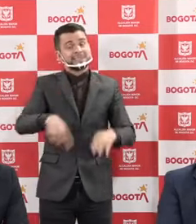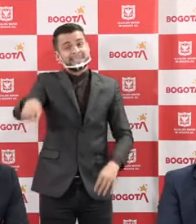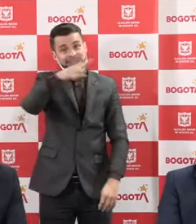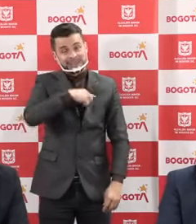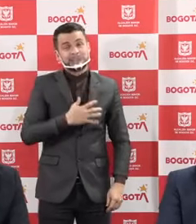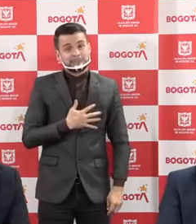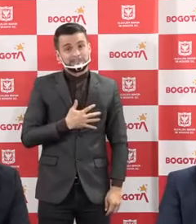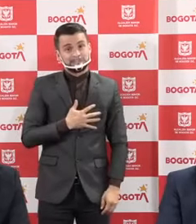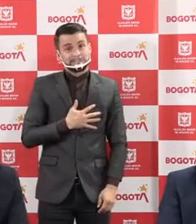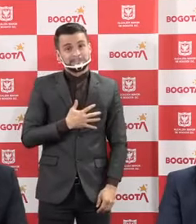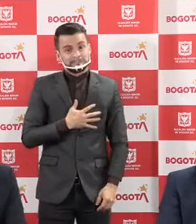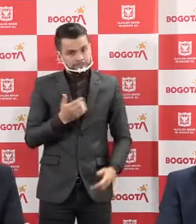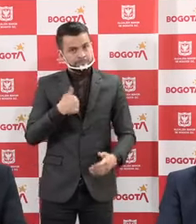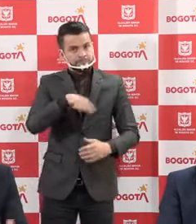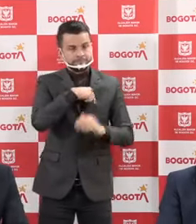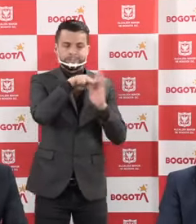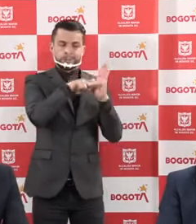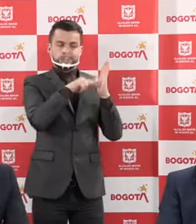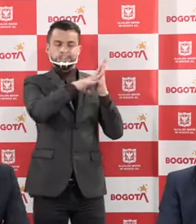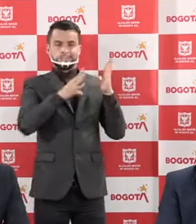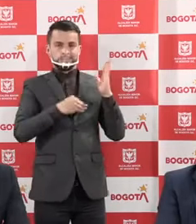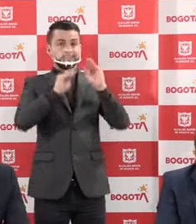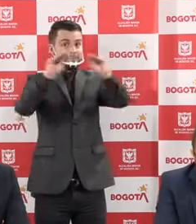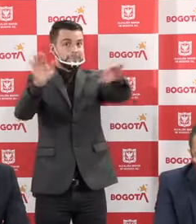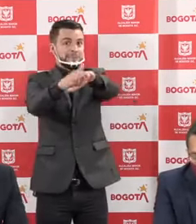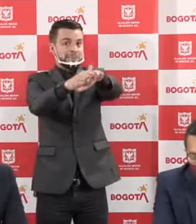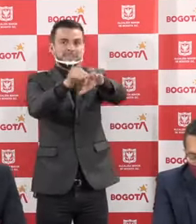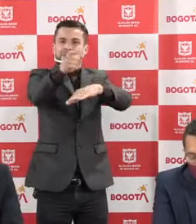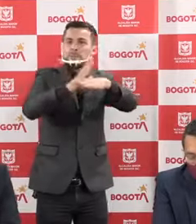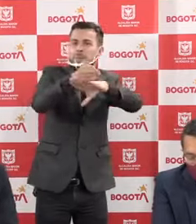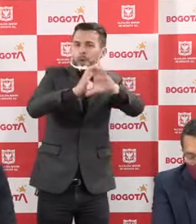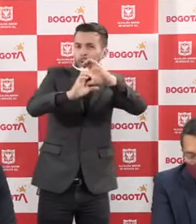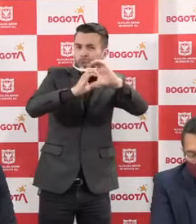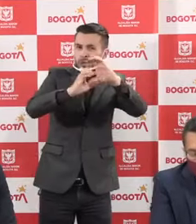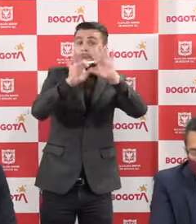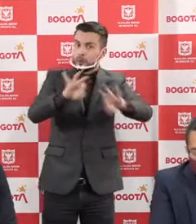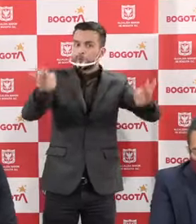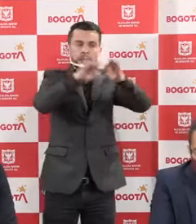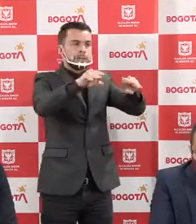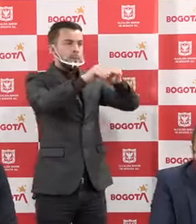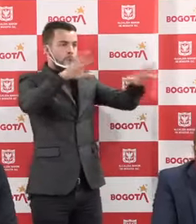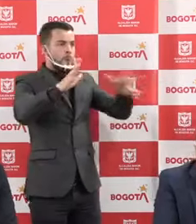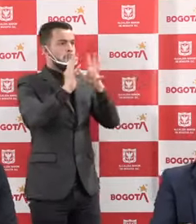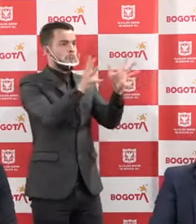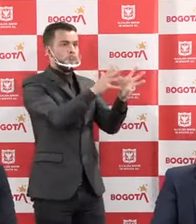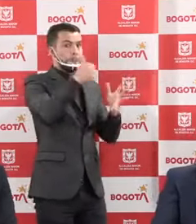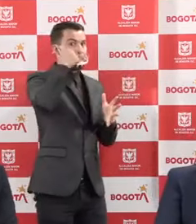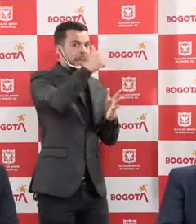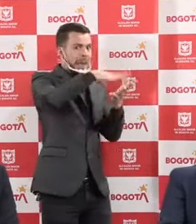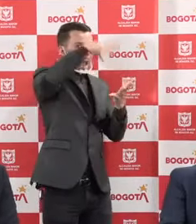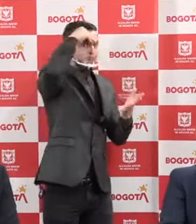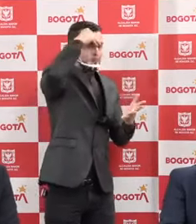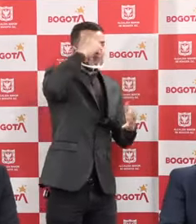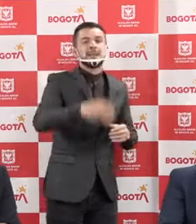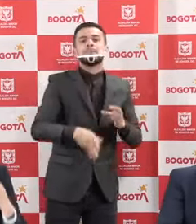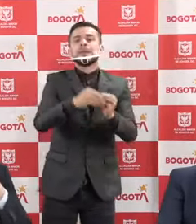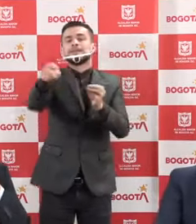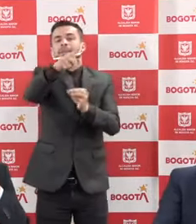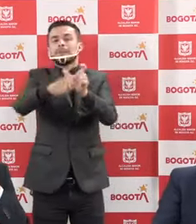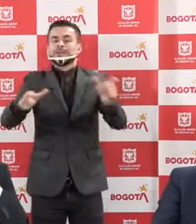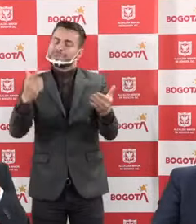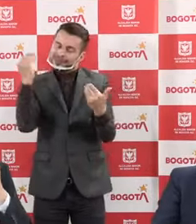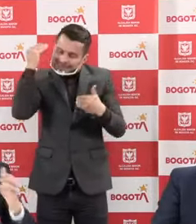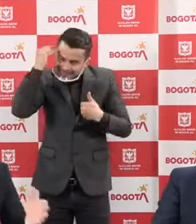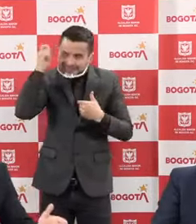conozcamos las medidas y por eso quiero agradecerle a los medios de comunicación sino que todos las cumplamos para que esto pueda ser realmente una nueva